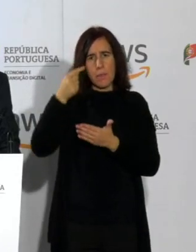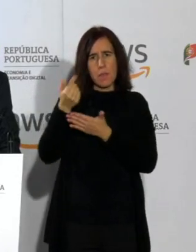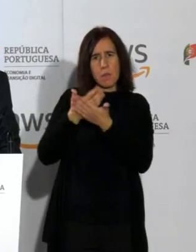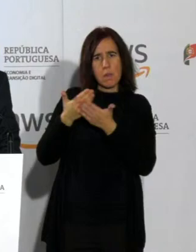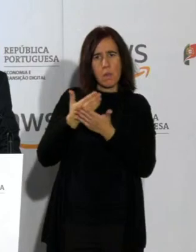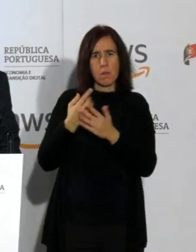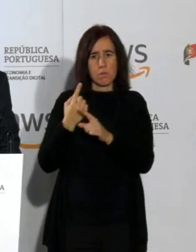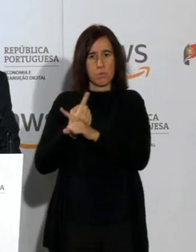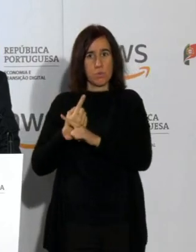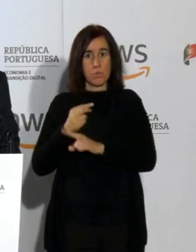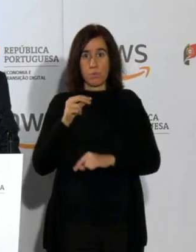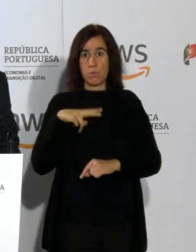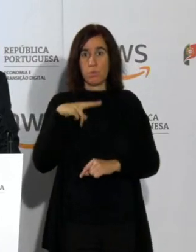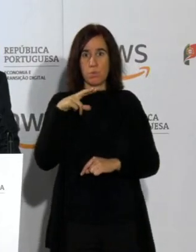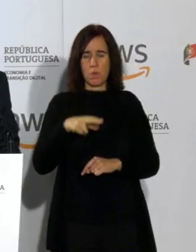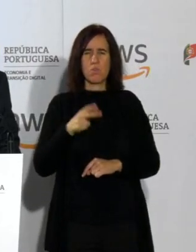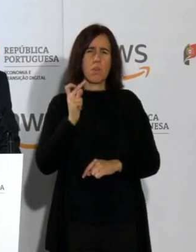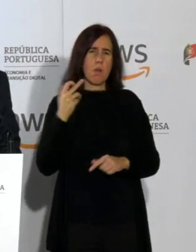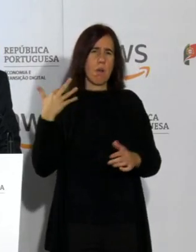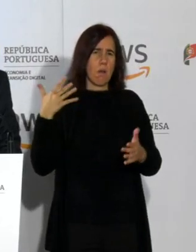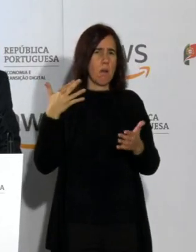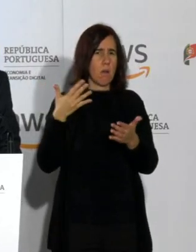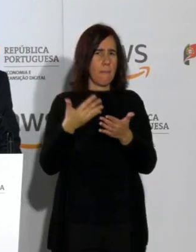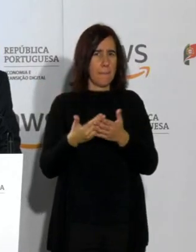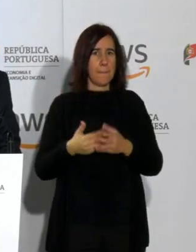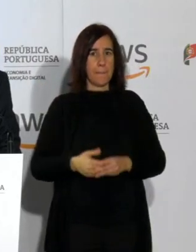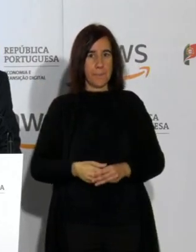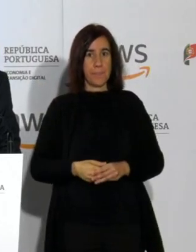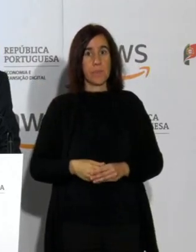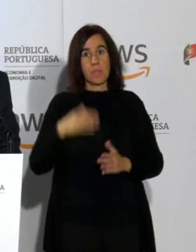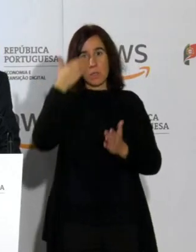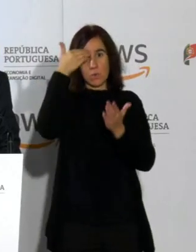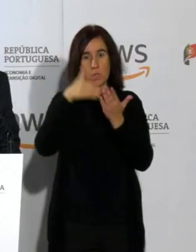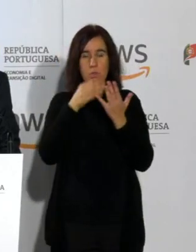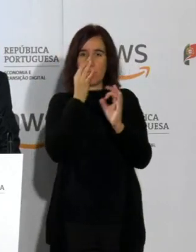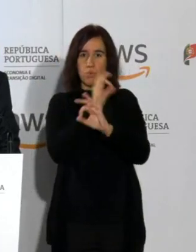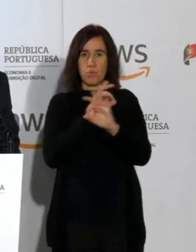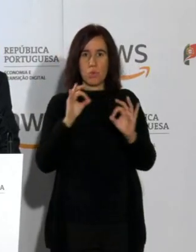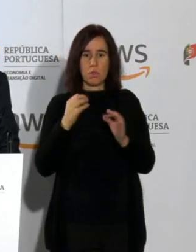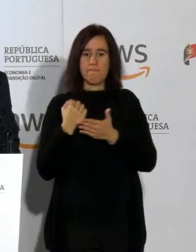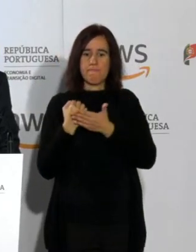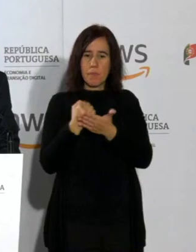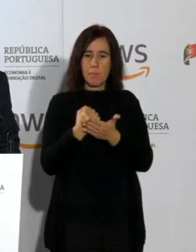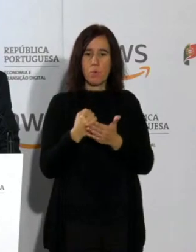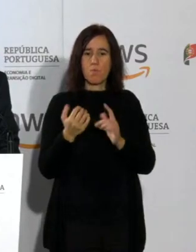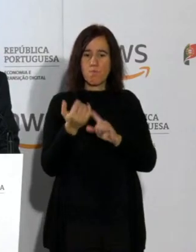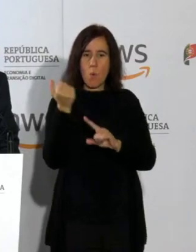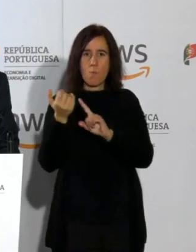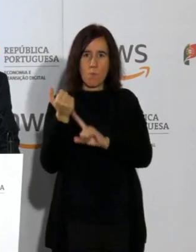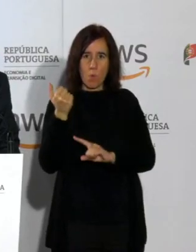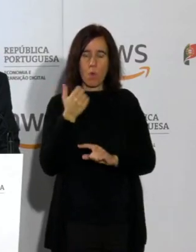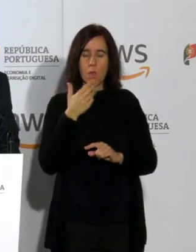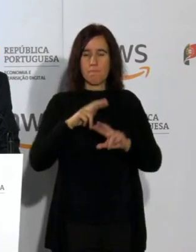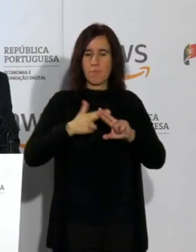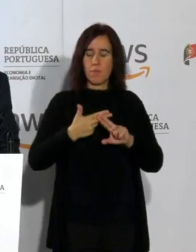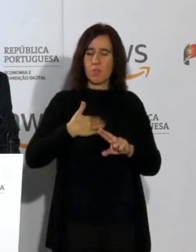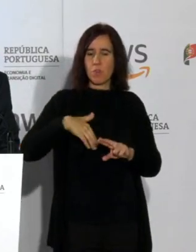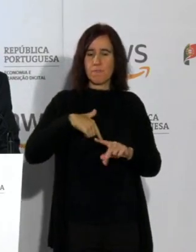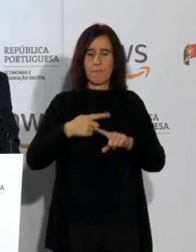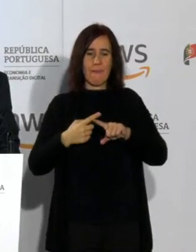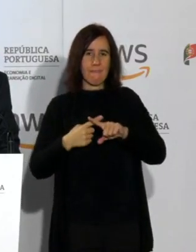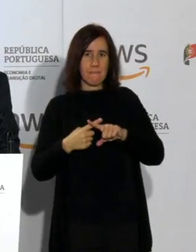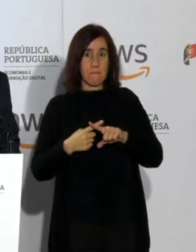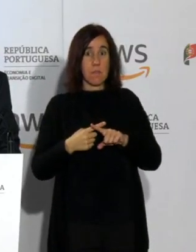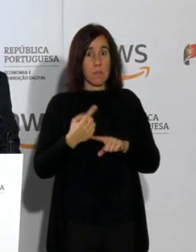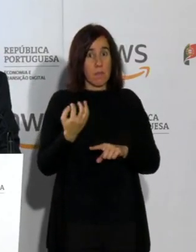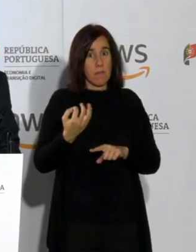risco em Portugal há muitos anos. Os excelentes resultados que as startups que apoiamos têm vindo a alcançar reforçam a nossa motivação, não